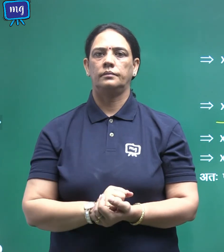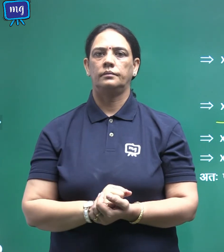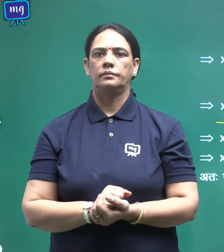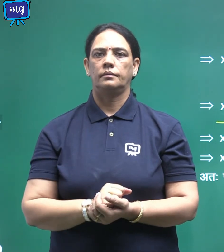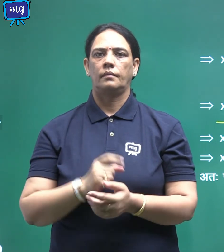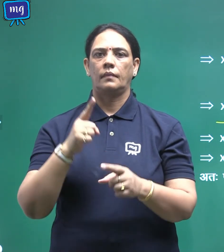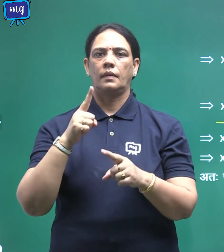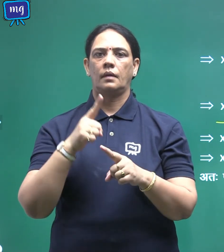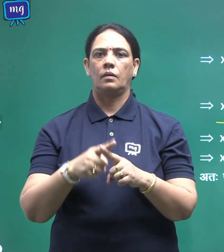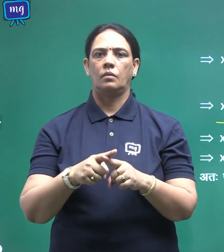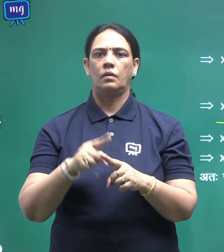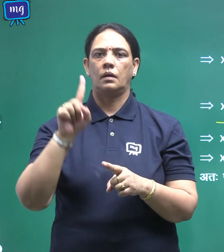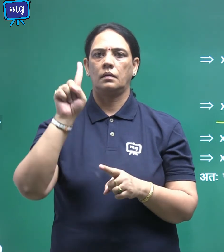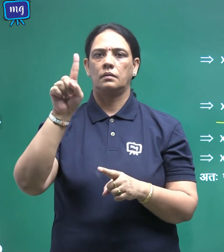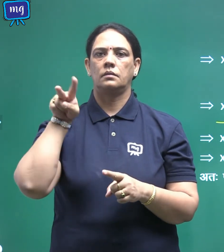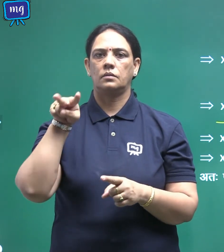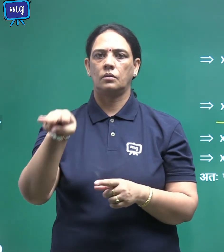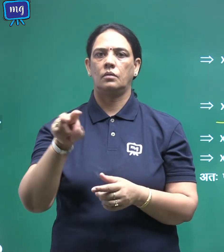गुणा